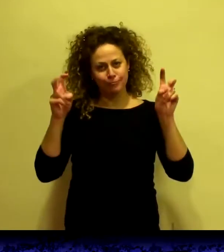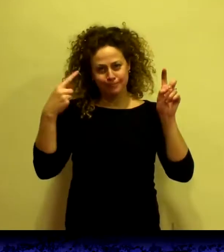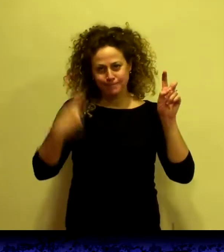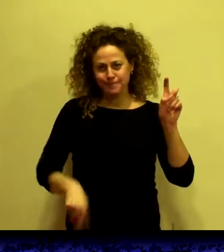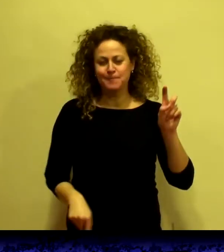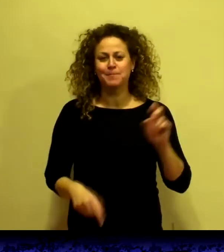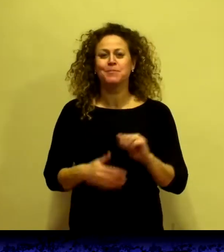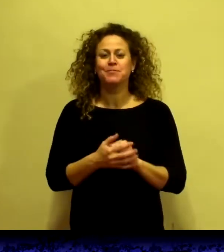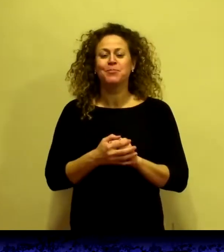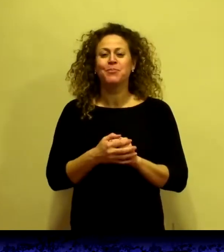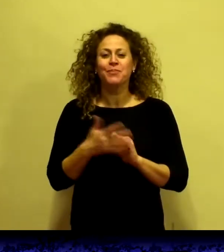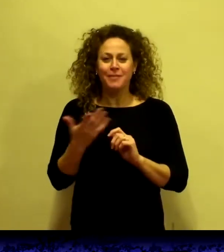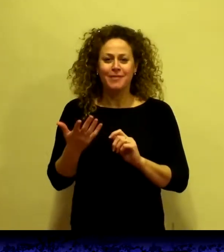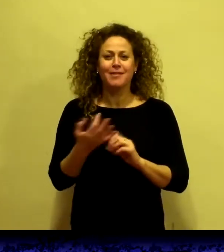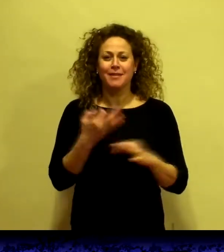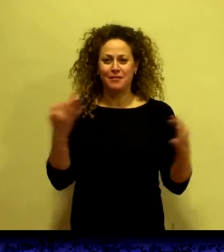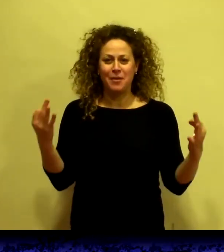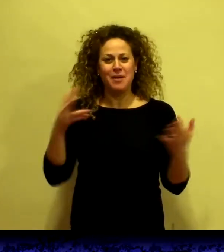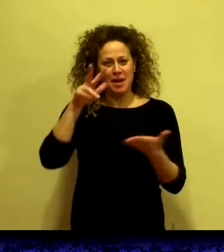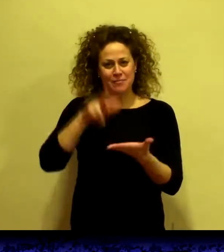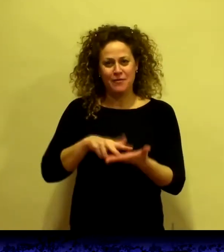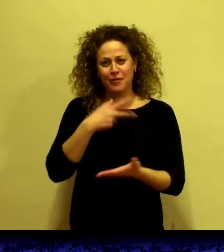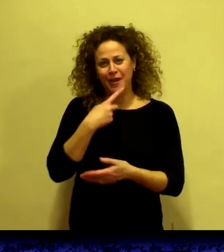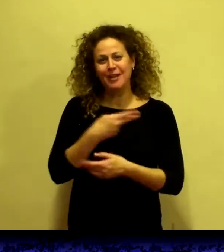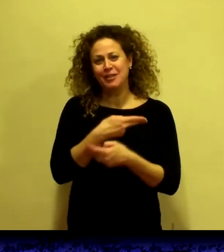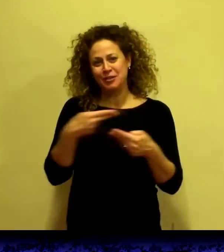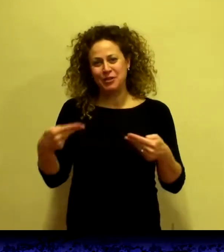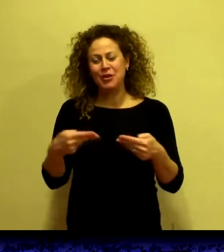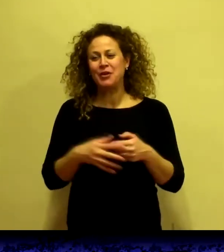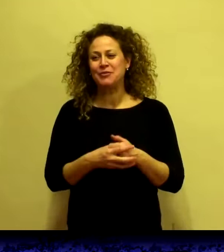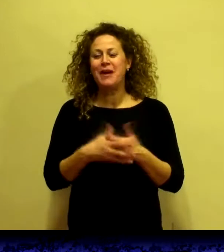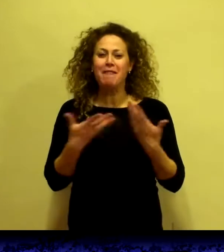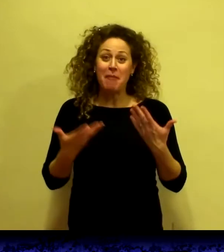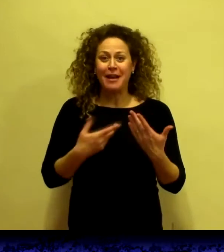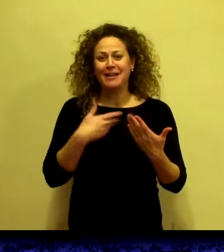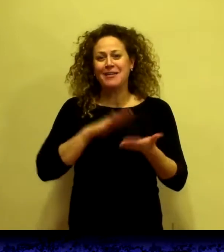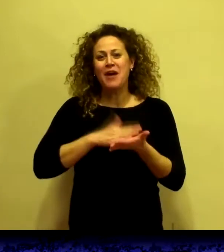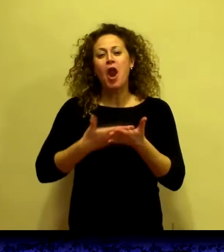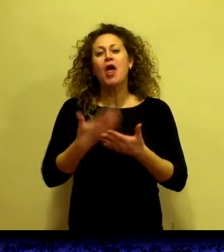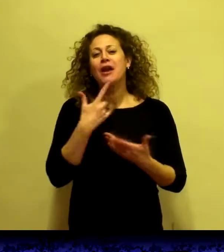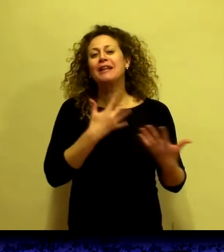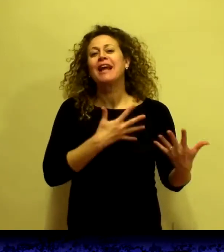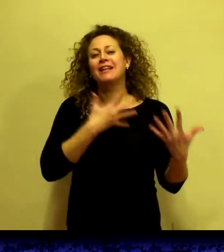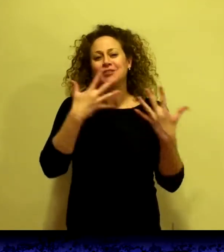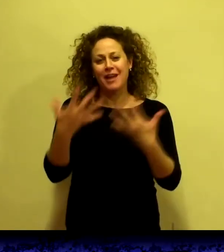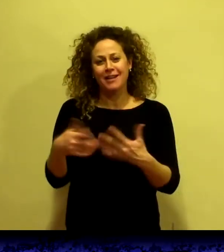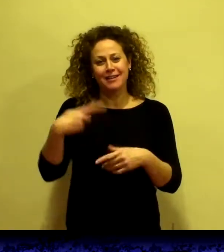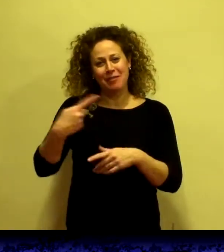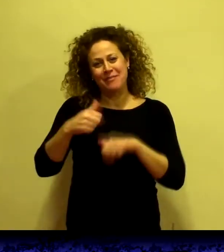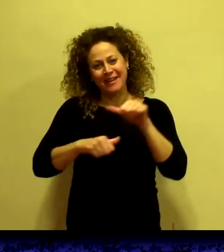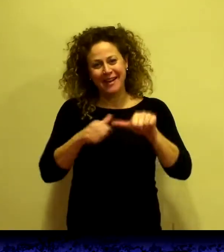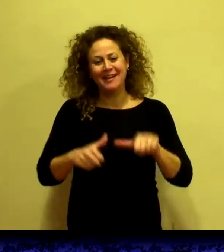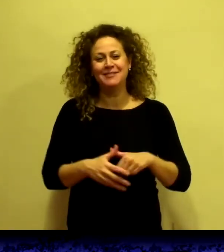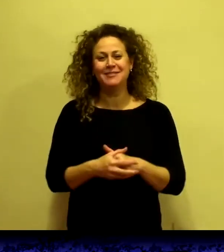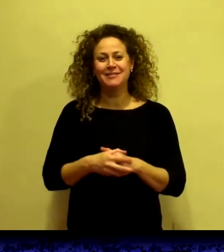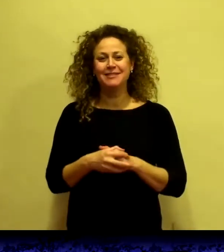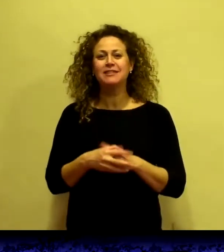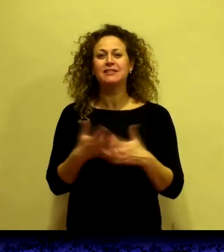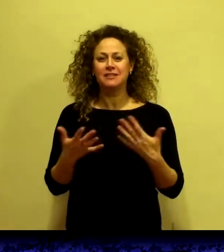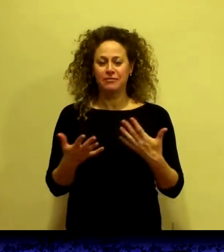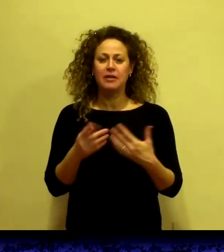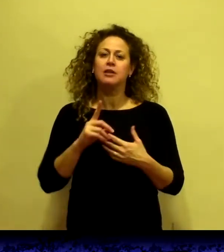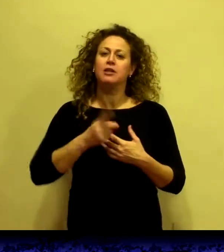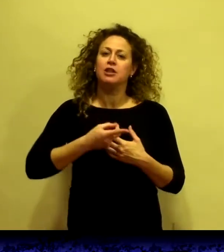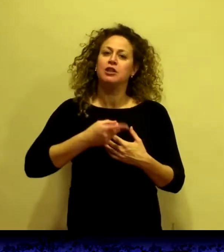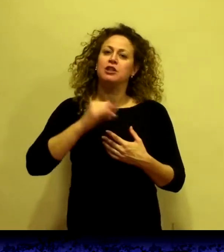volta no, dai, no, diciamo dai. Che va bene questa. Fallo durare almeno 10 anni, poi cambiamo. No, poi dico Gilda gioco studio,